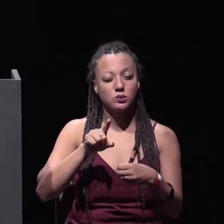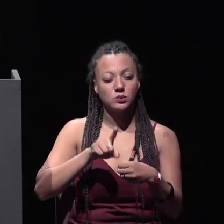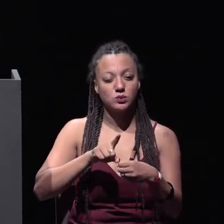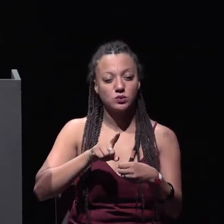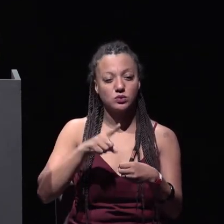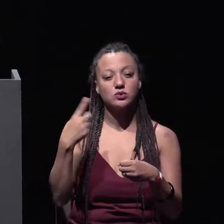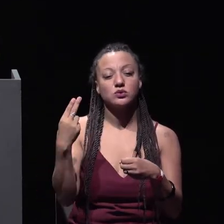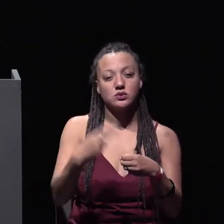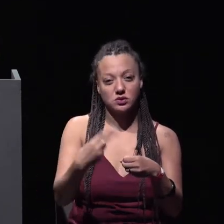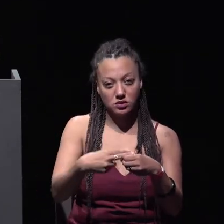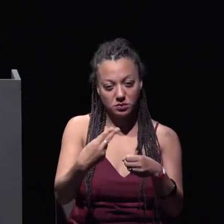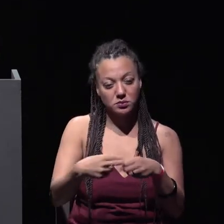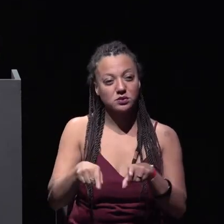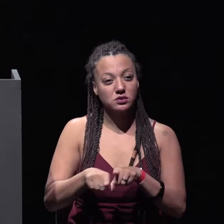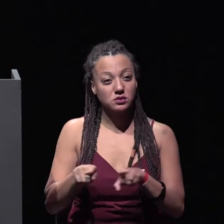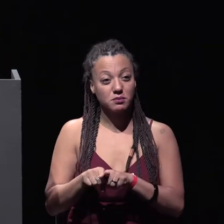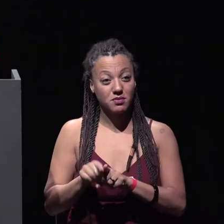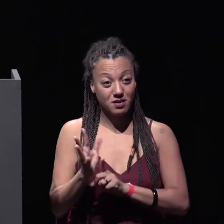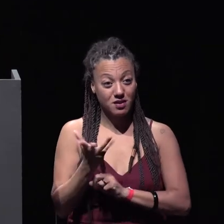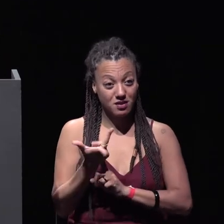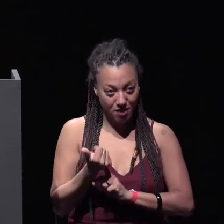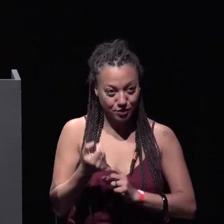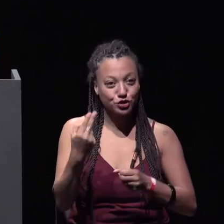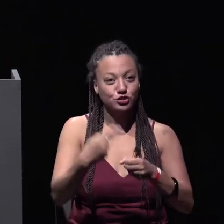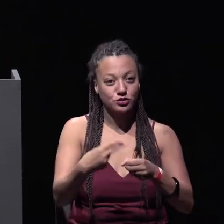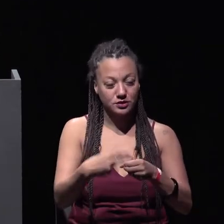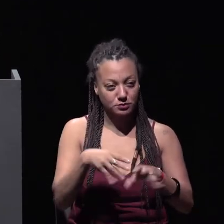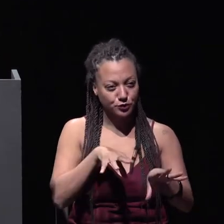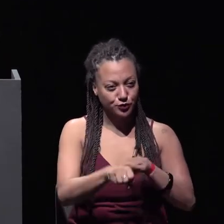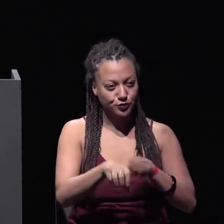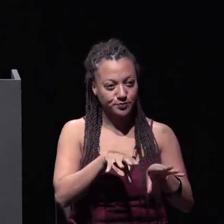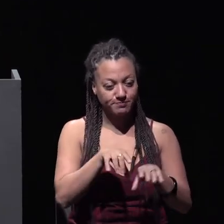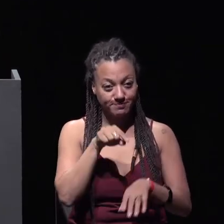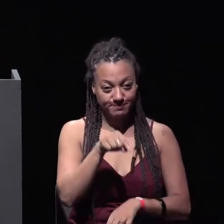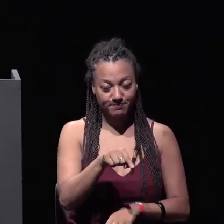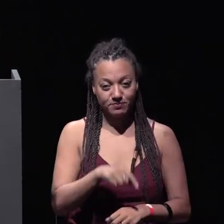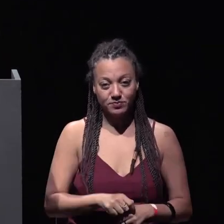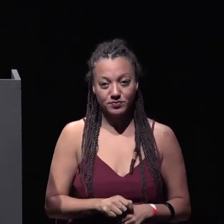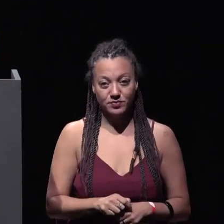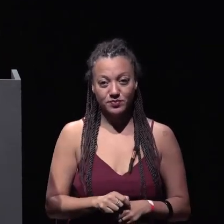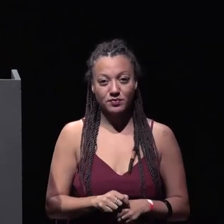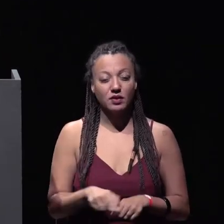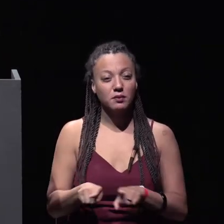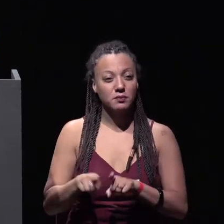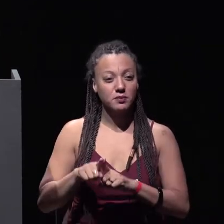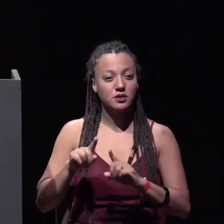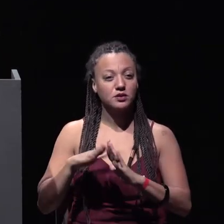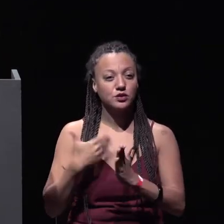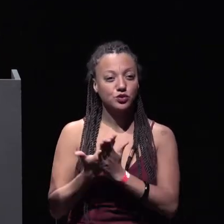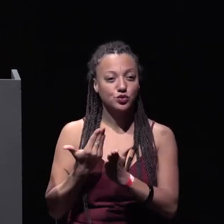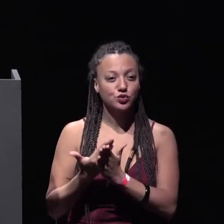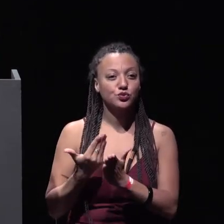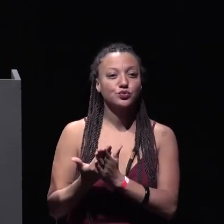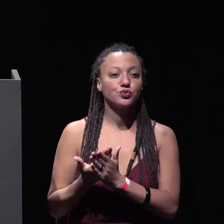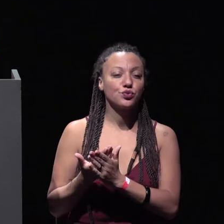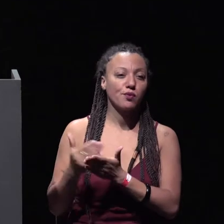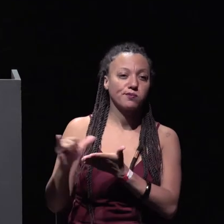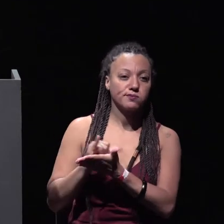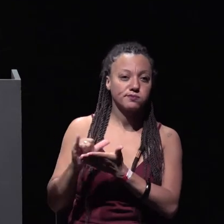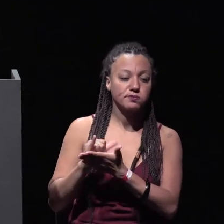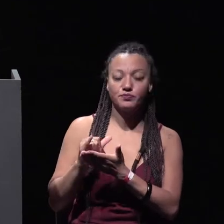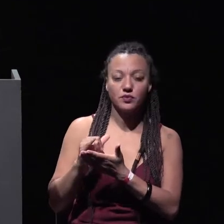e em artes pela mesma universidade é visitante escolar no e eu sem ter